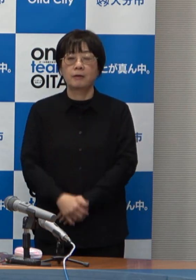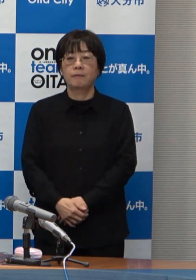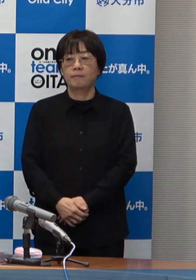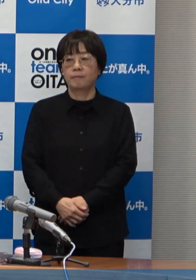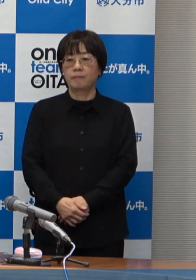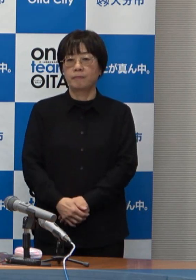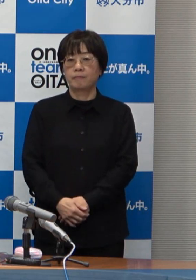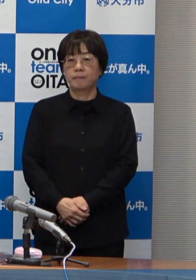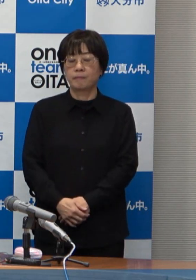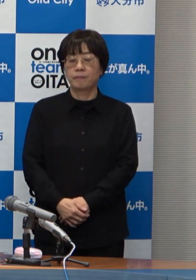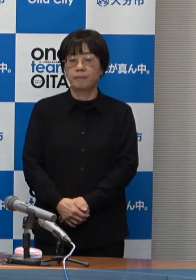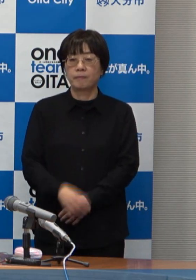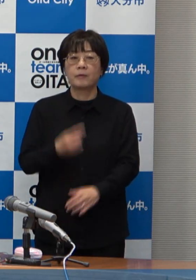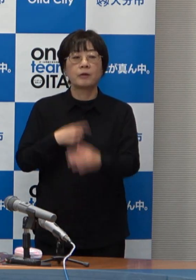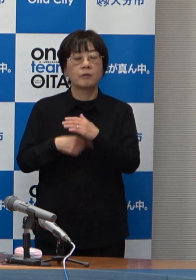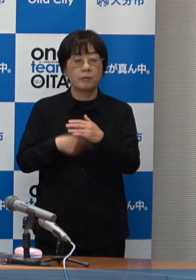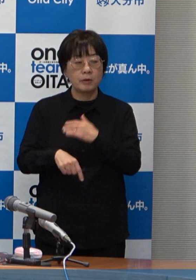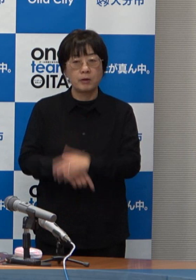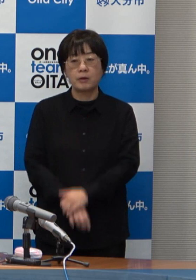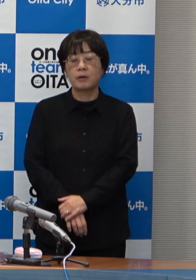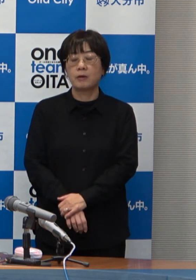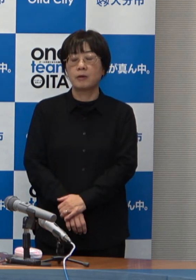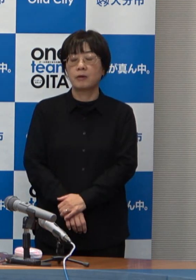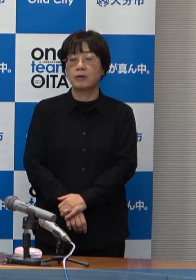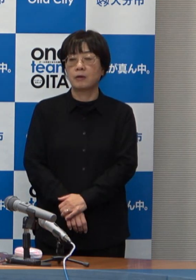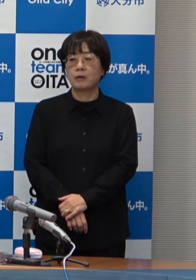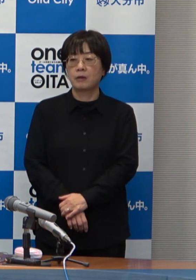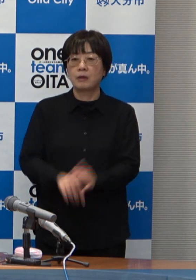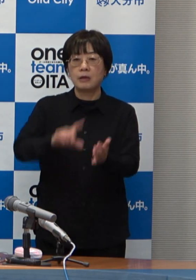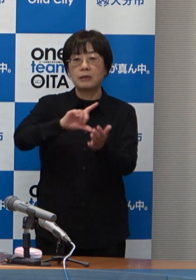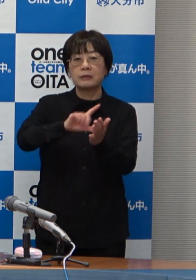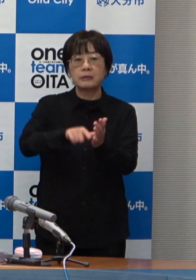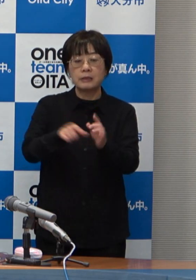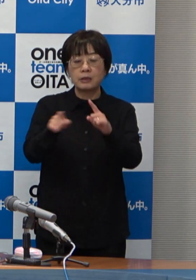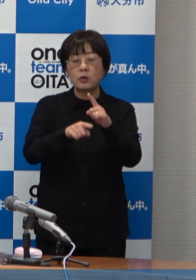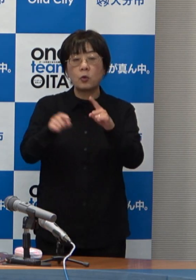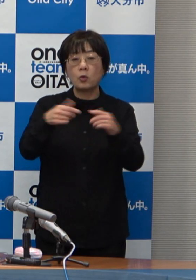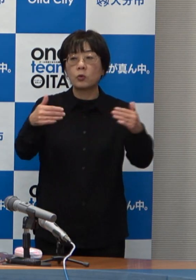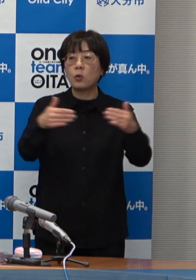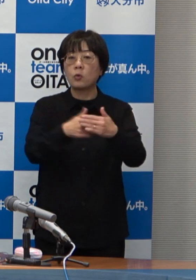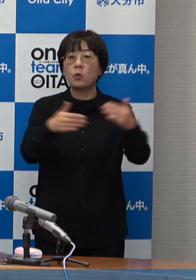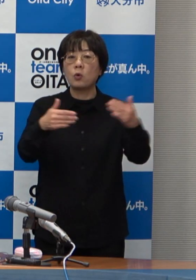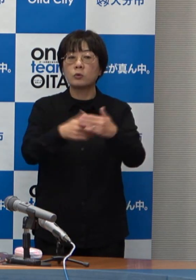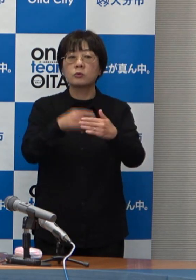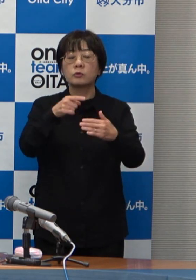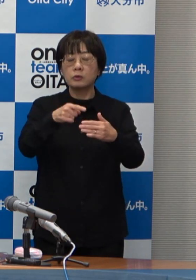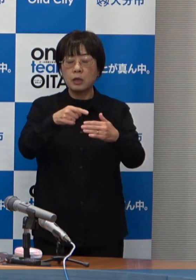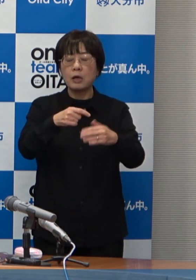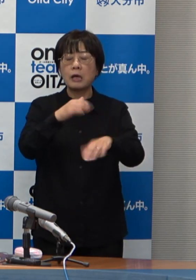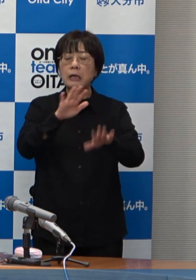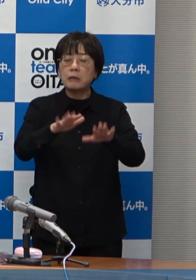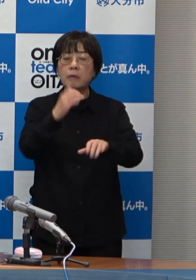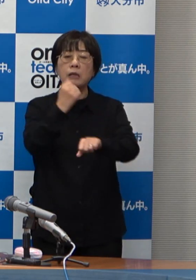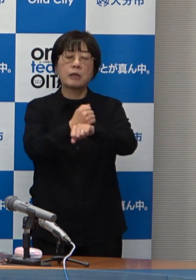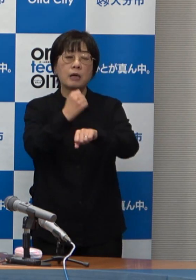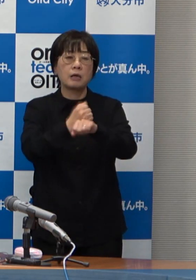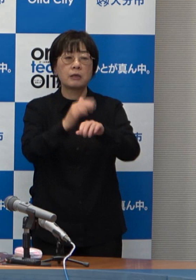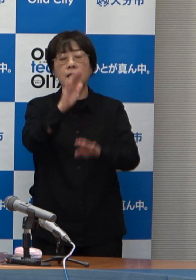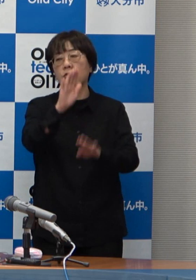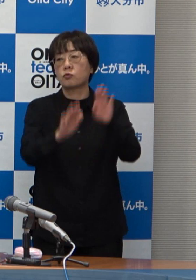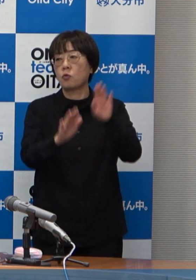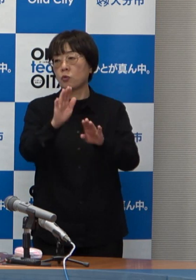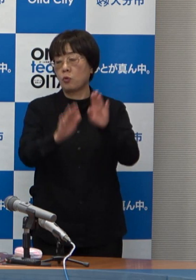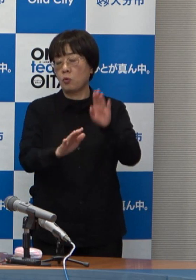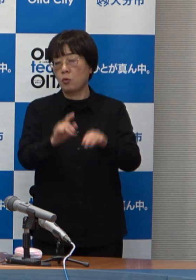たでそれはあの地域公共交通がもう崖ぷに来ているからどうしたらいいか